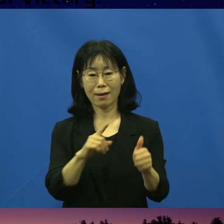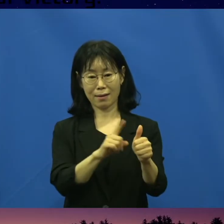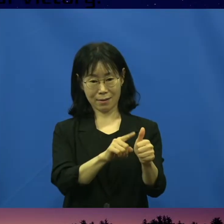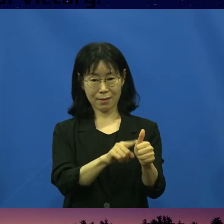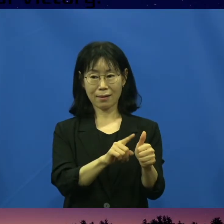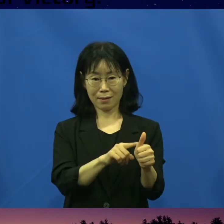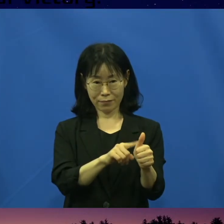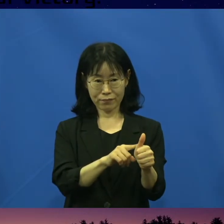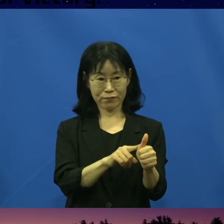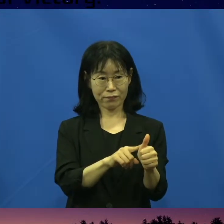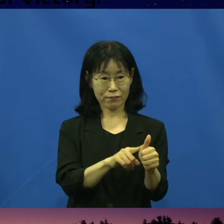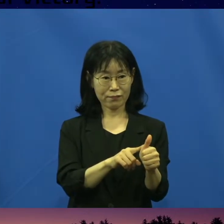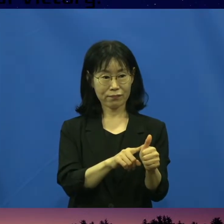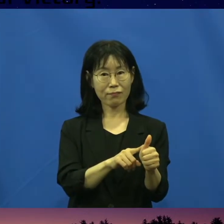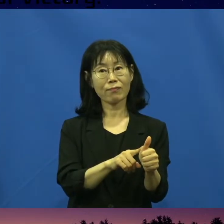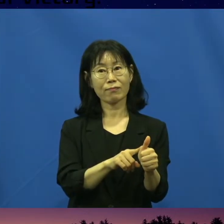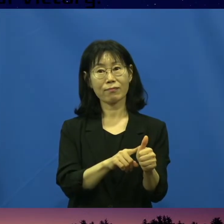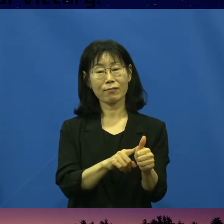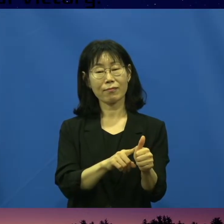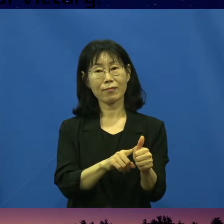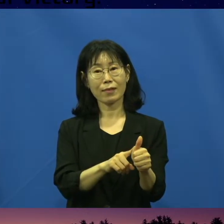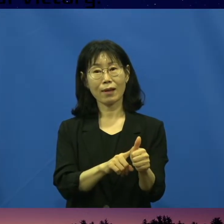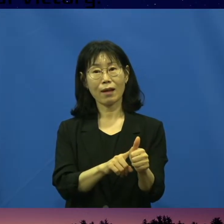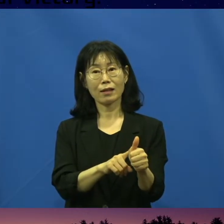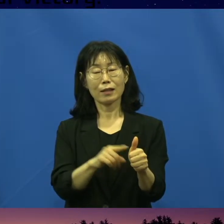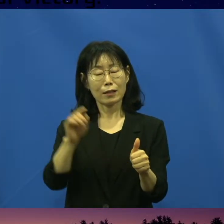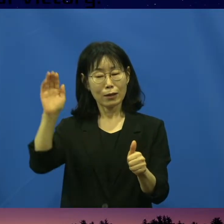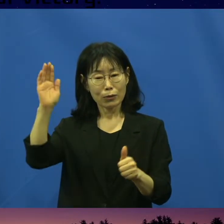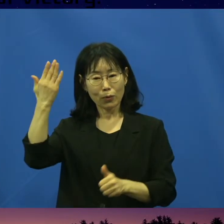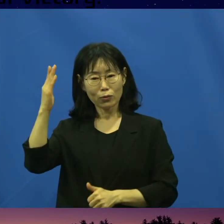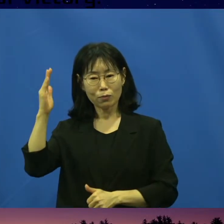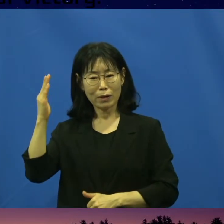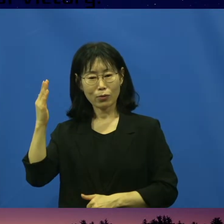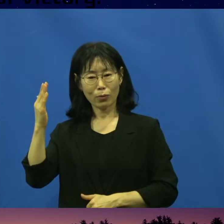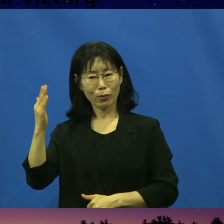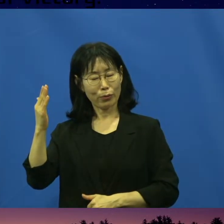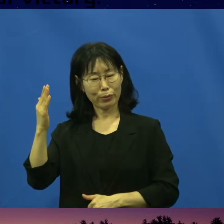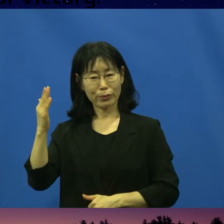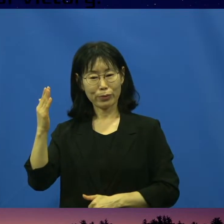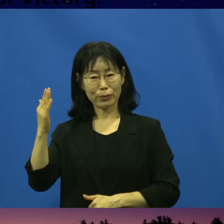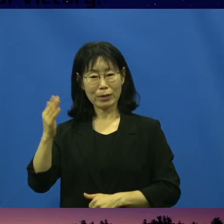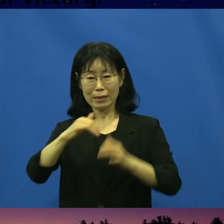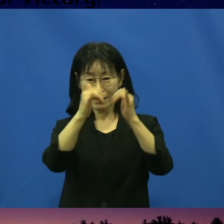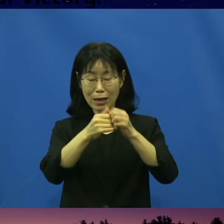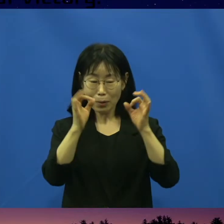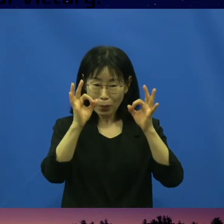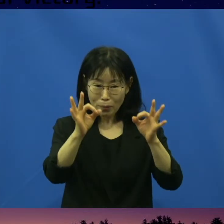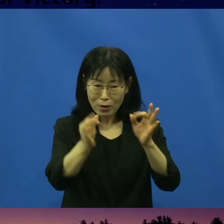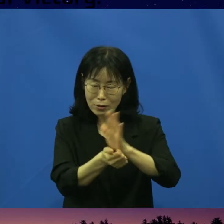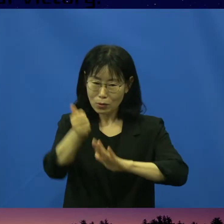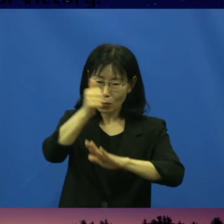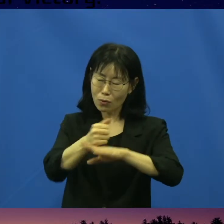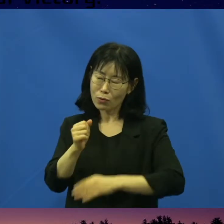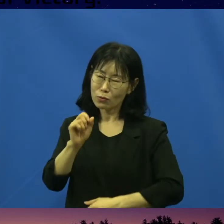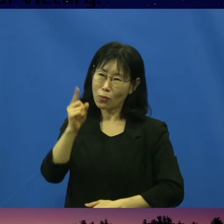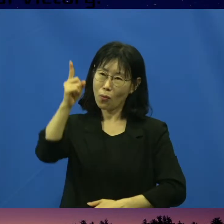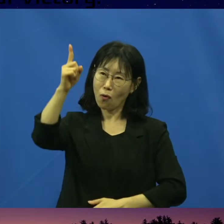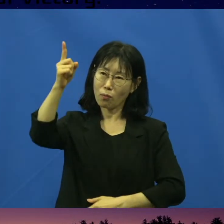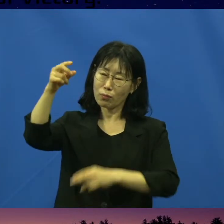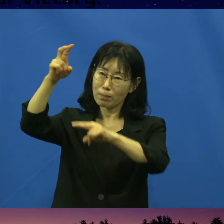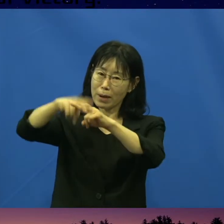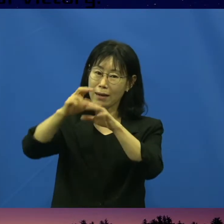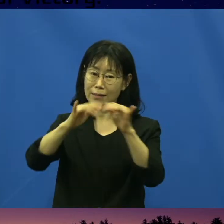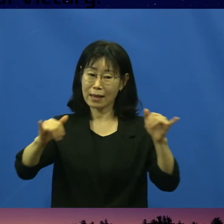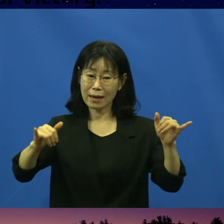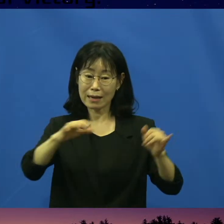여러분 요즘도 가끔 이런 사람들을 봅니다, 그죠? 많지는 않아요. 이런 사람이 아주 희귀해요, 이런 분. 어느 영역에서나